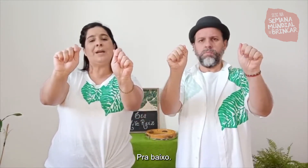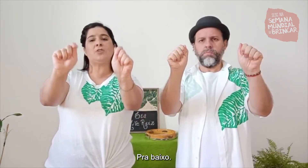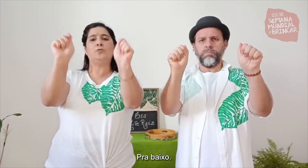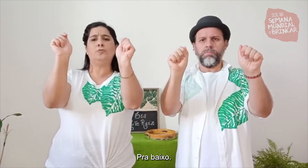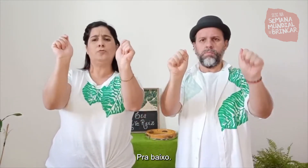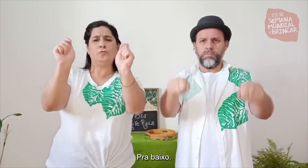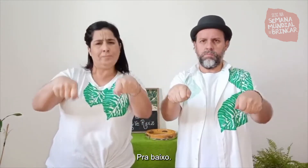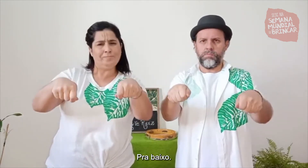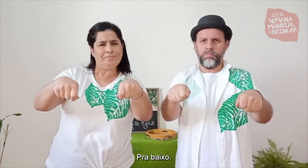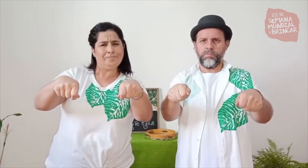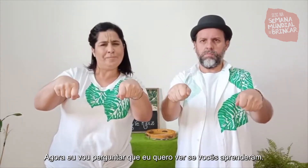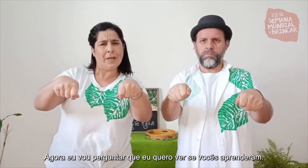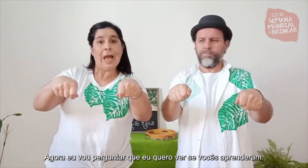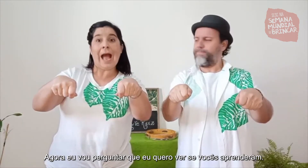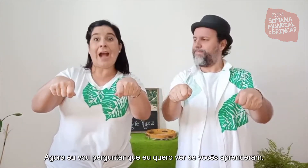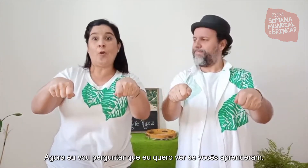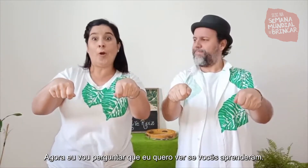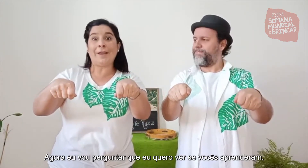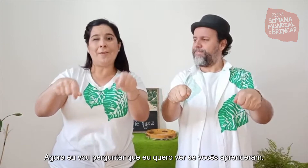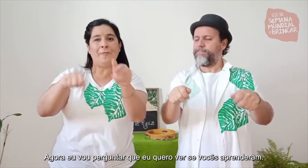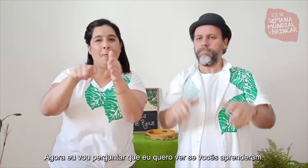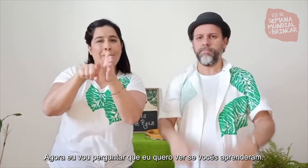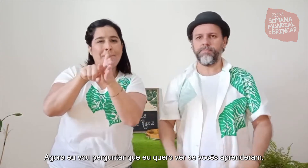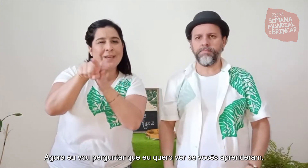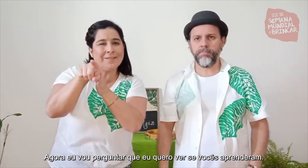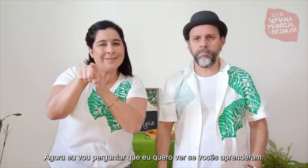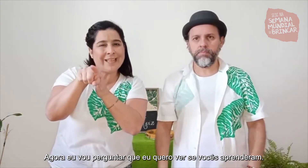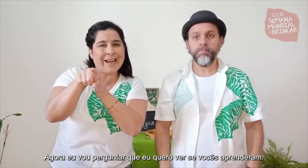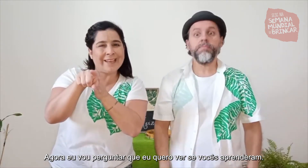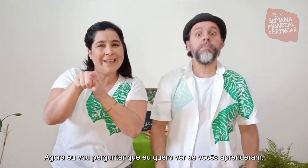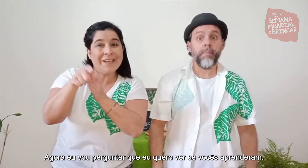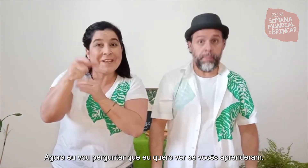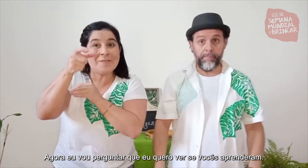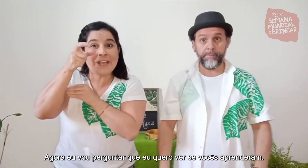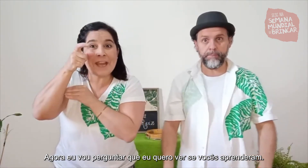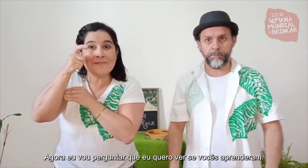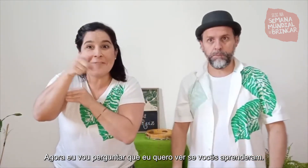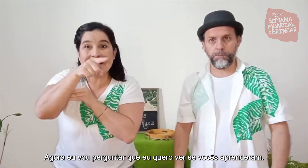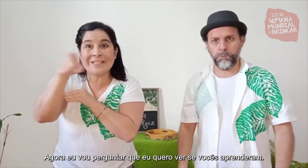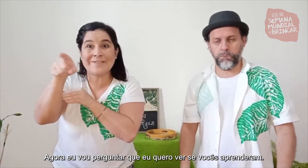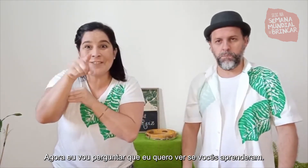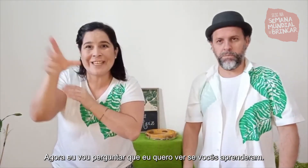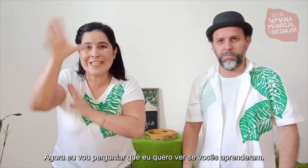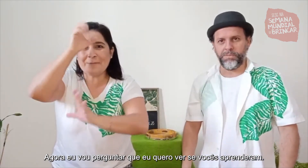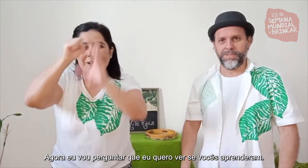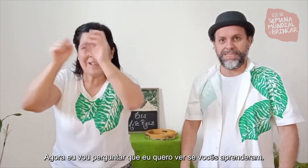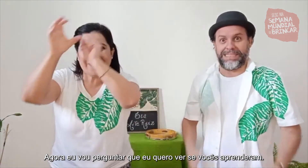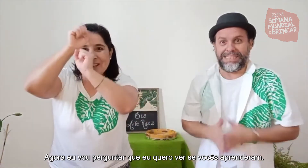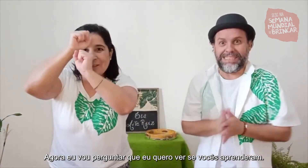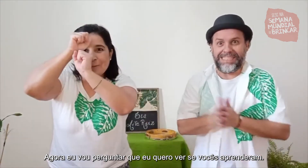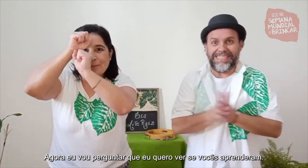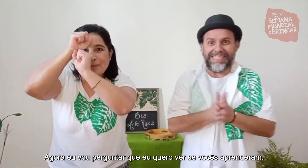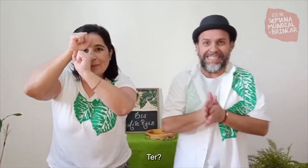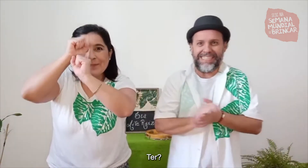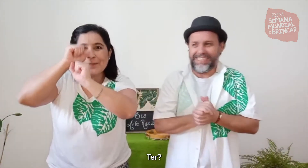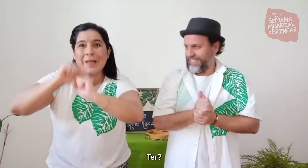baixo. Agora eu vou perguntar, que eu quero ver se vocês aprenderam.